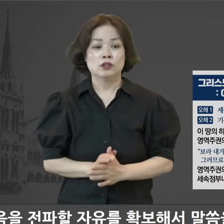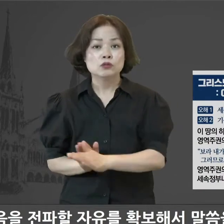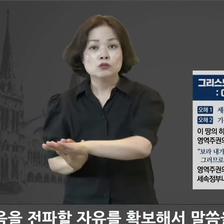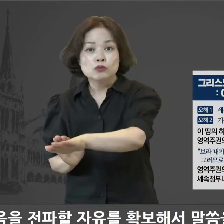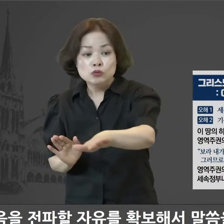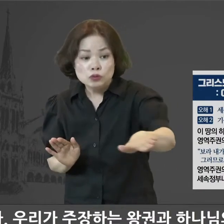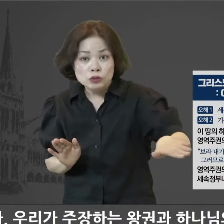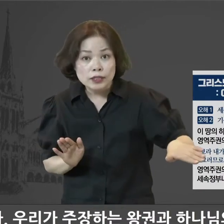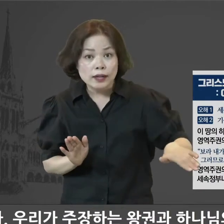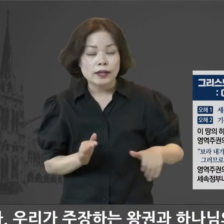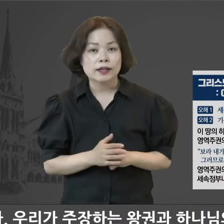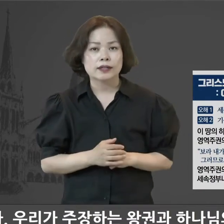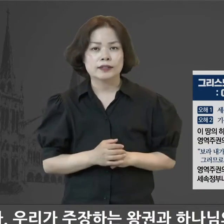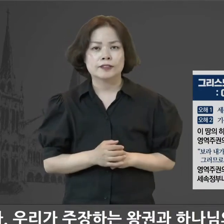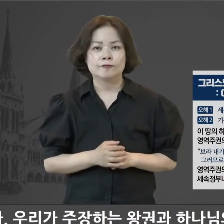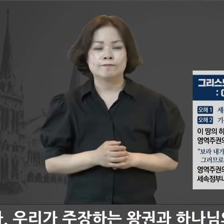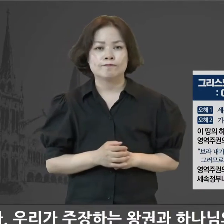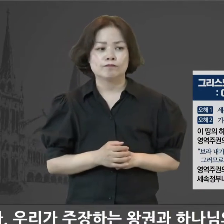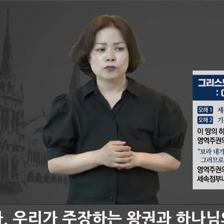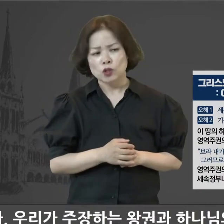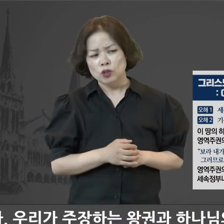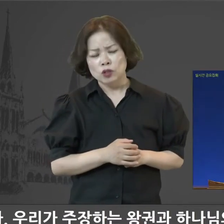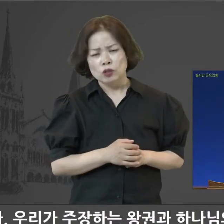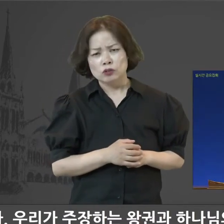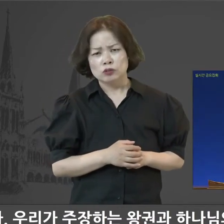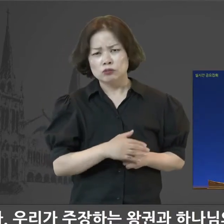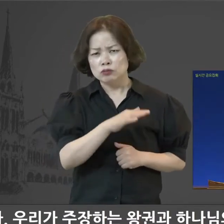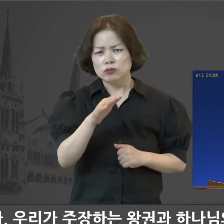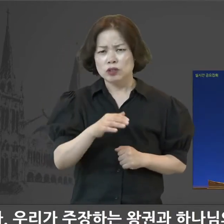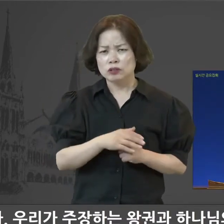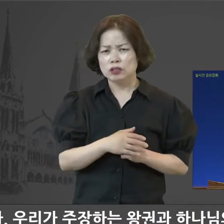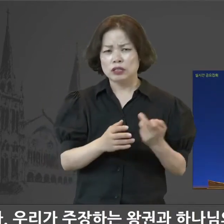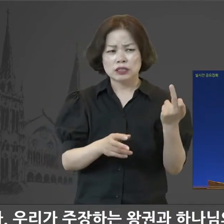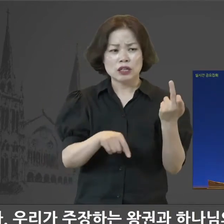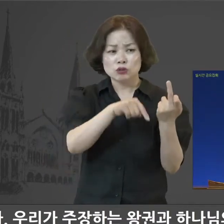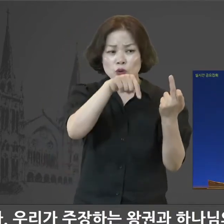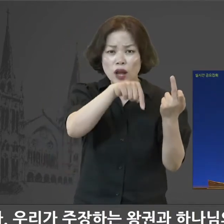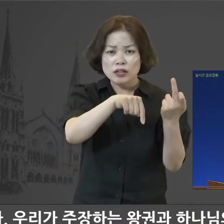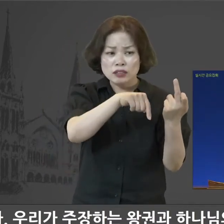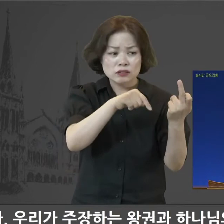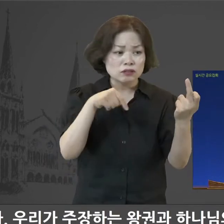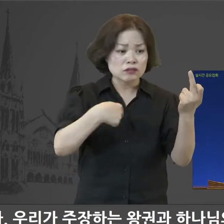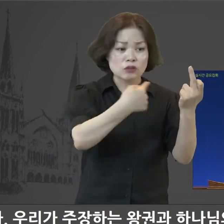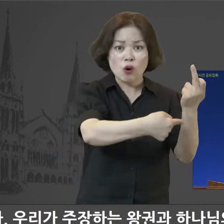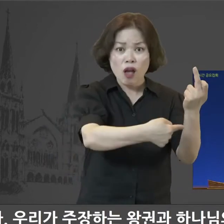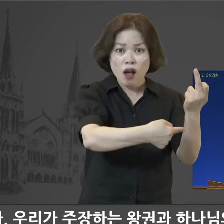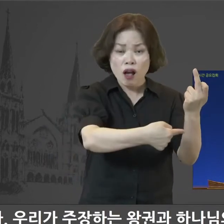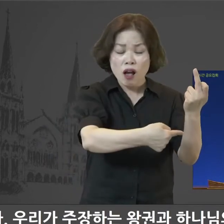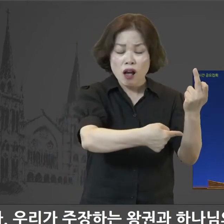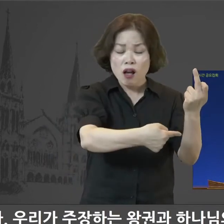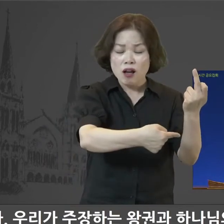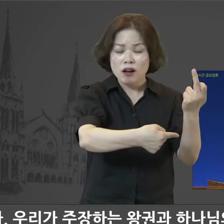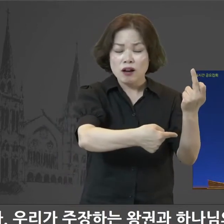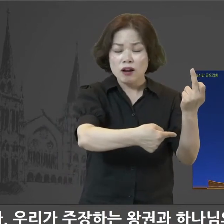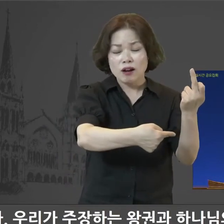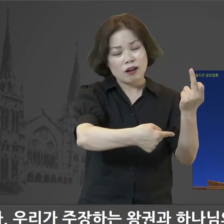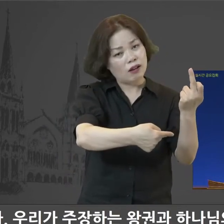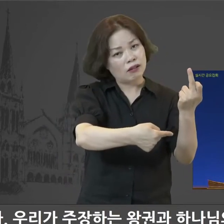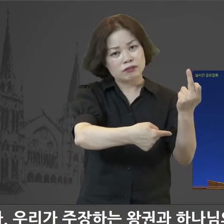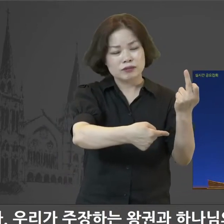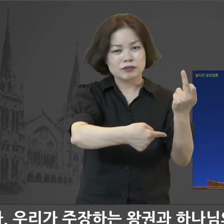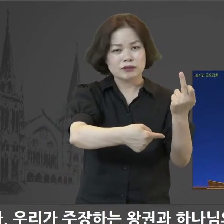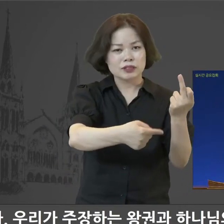우리가 그러면 또 이렇게 생각해요. 그러면 완전히 다 산속으로 들어가. 산속으로. 그거는